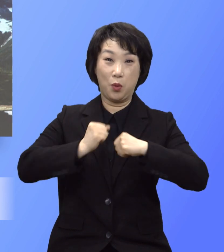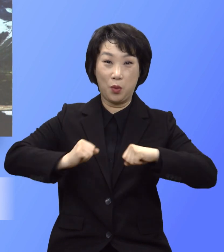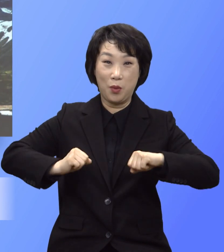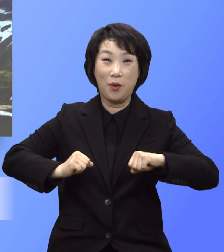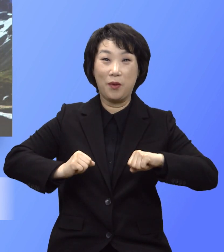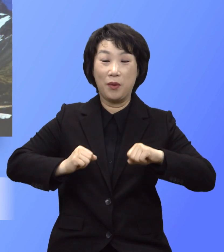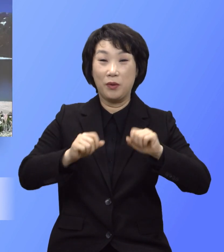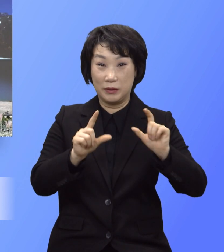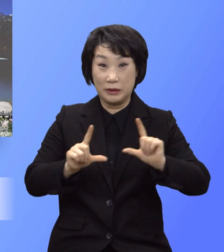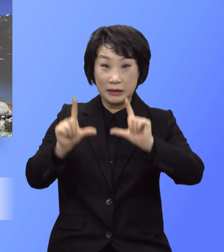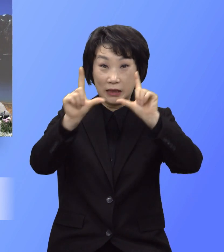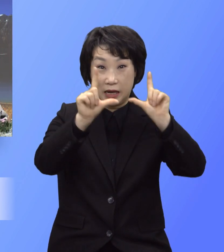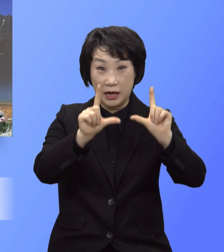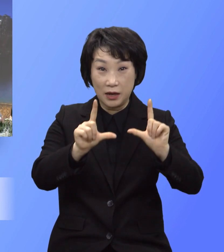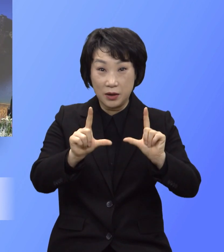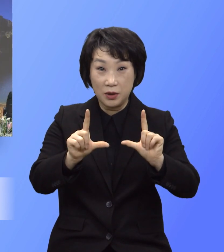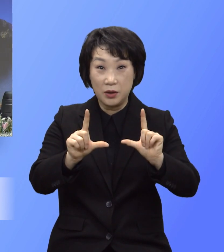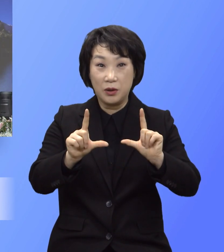호강대강하고